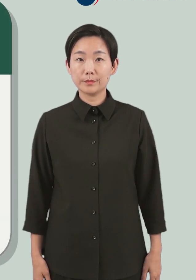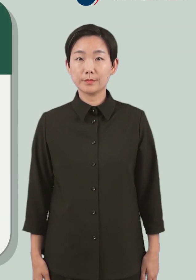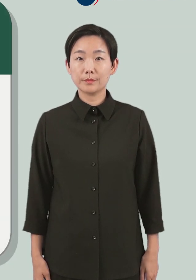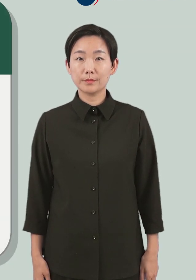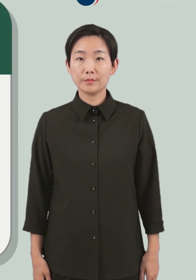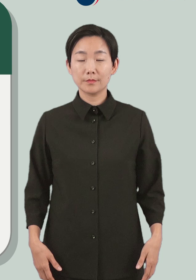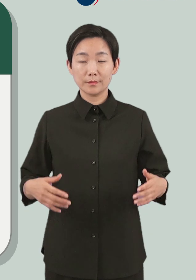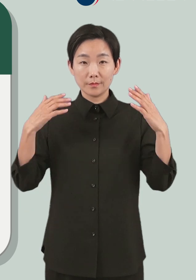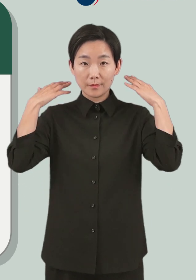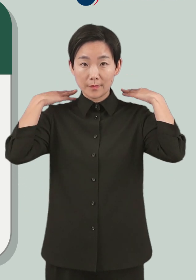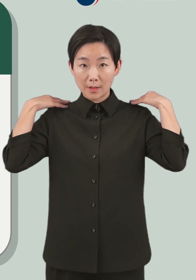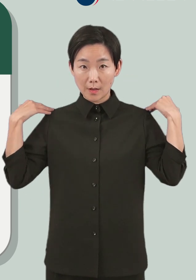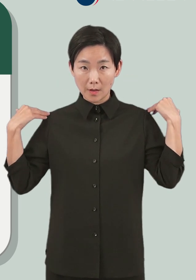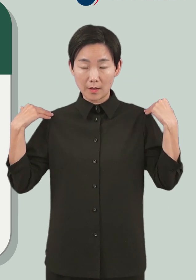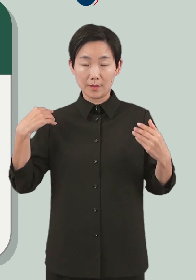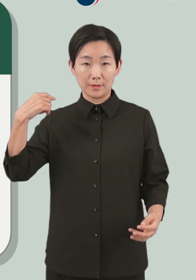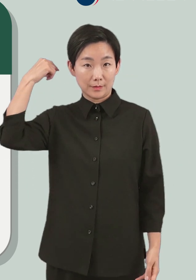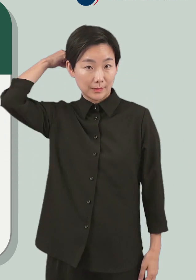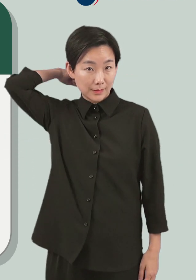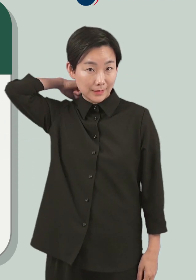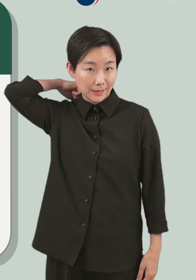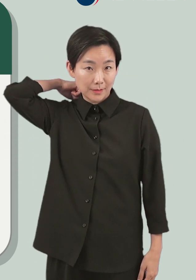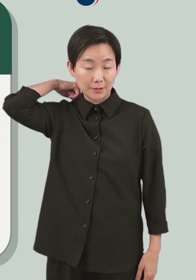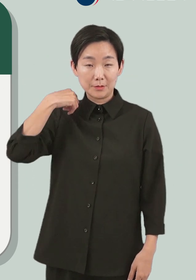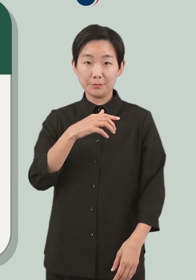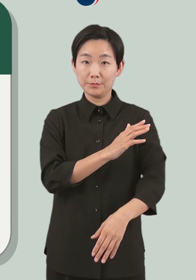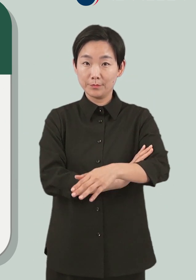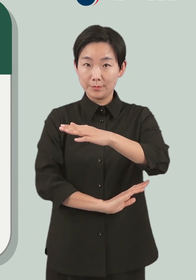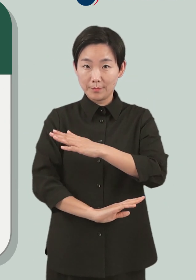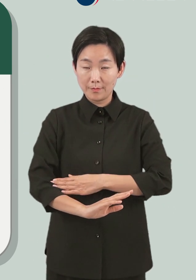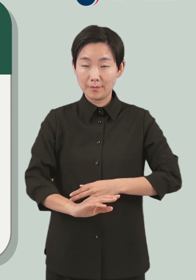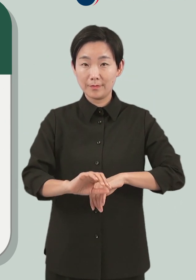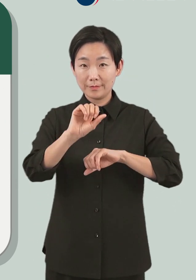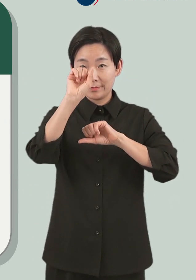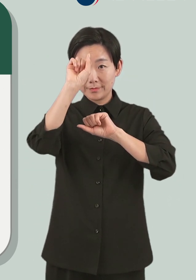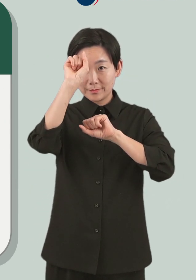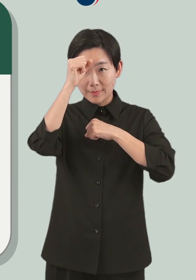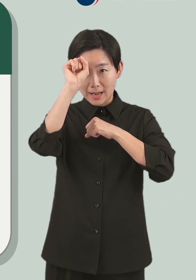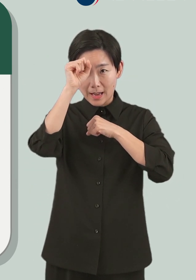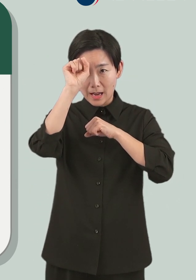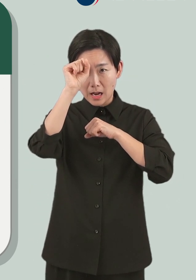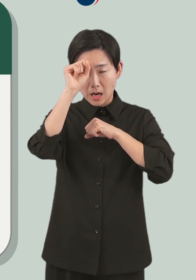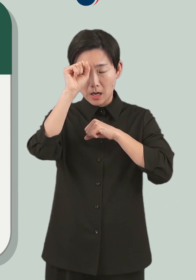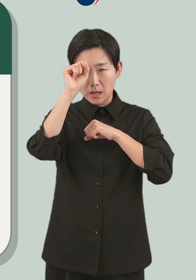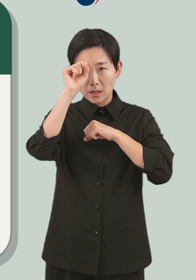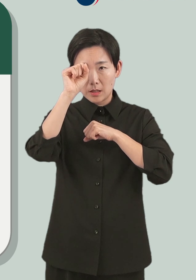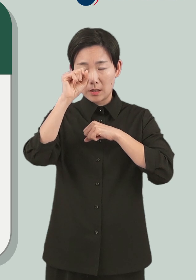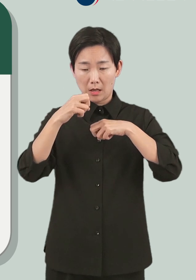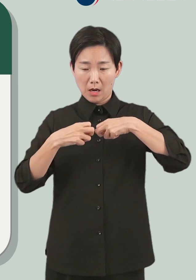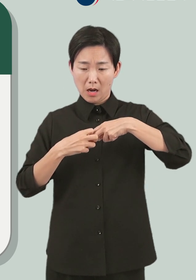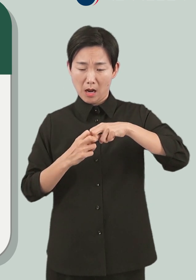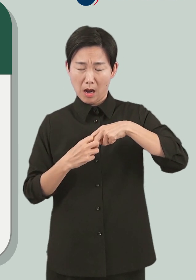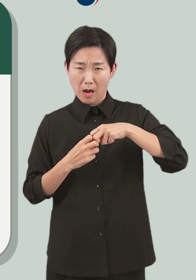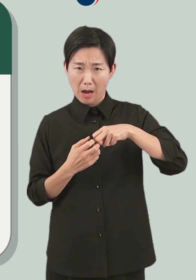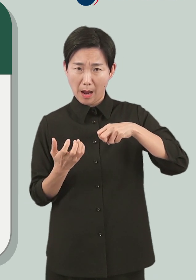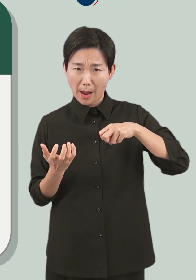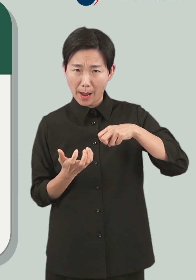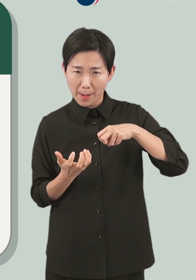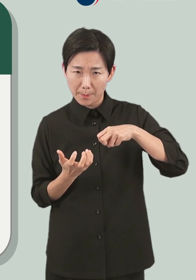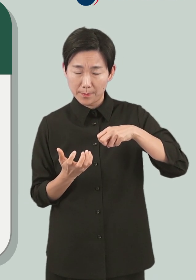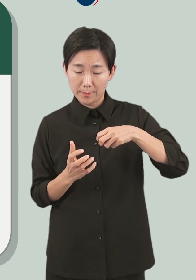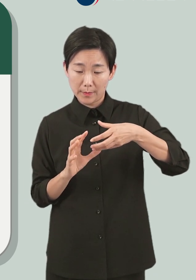사용 목적은 무엇입니까? 전기신경 자극을 통증 부위 근처 피부 표면에 가하여 등,